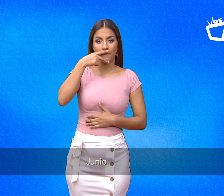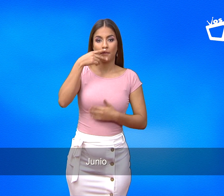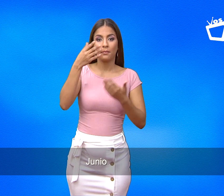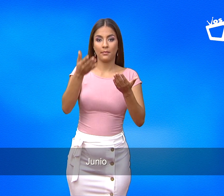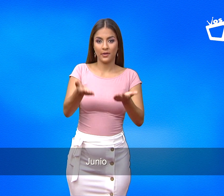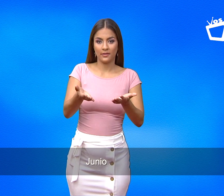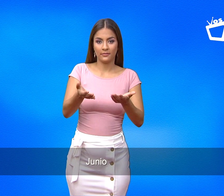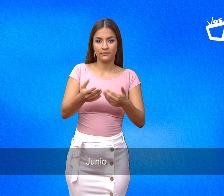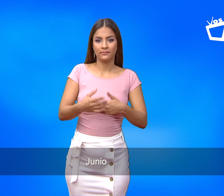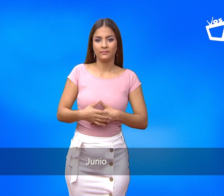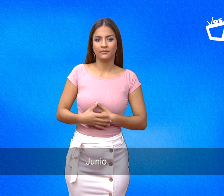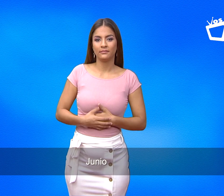junio